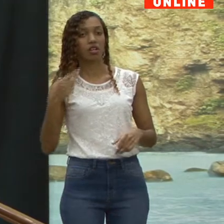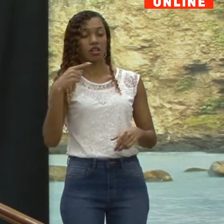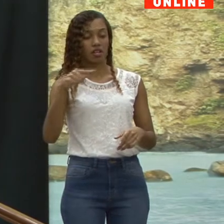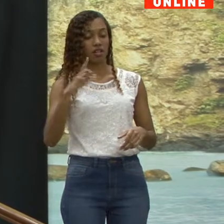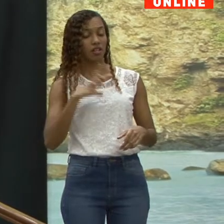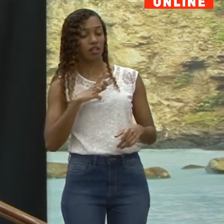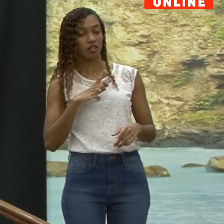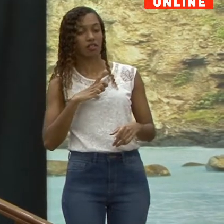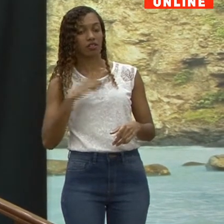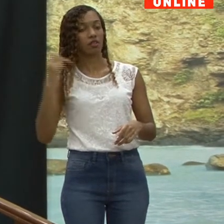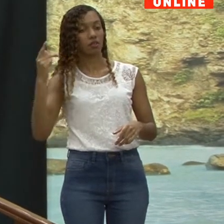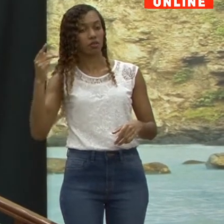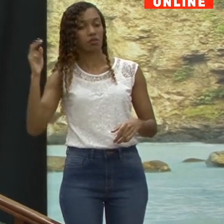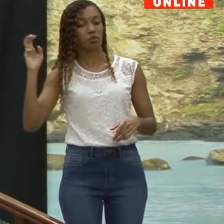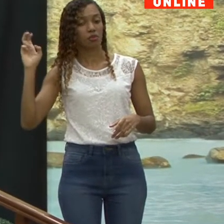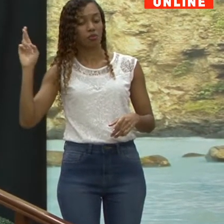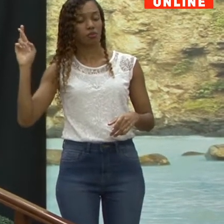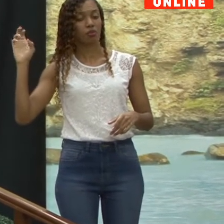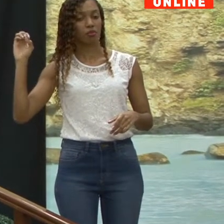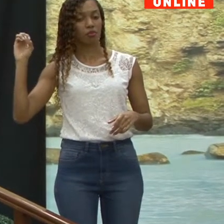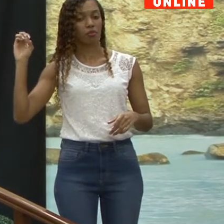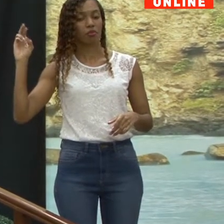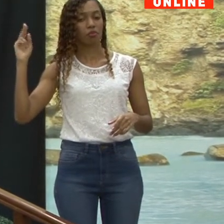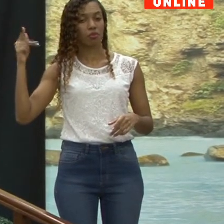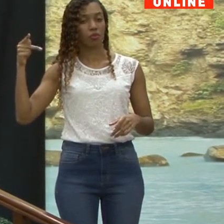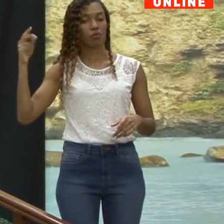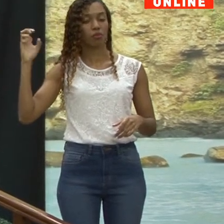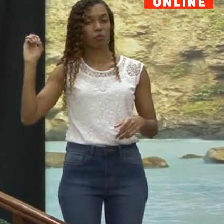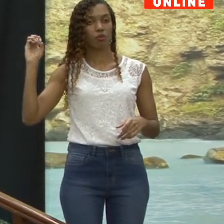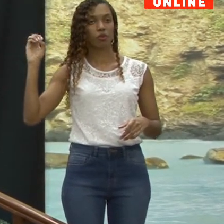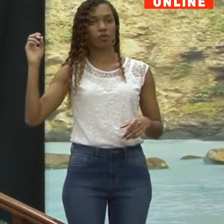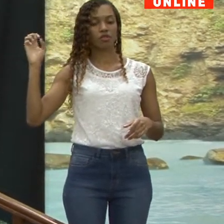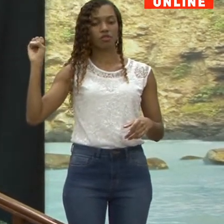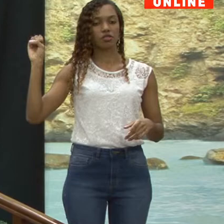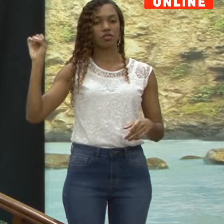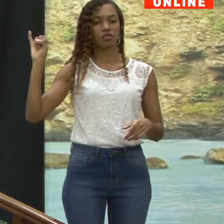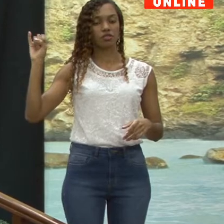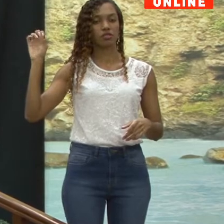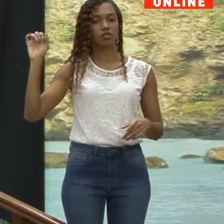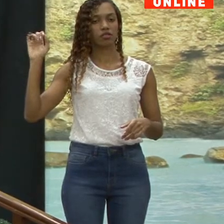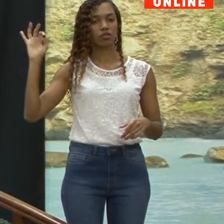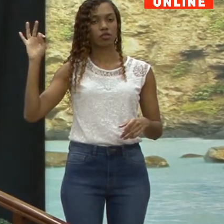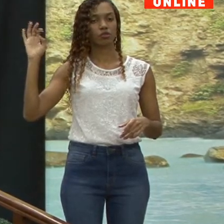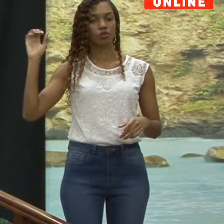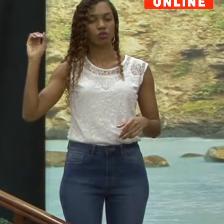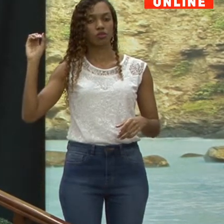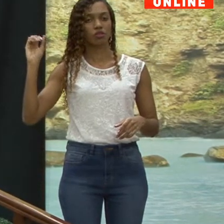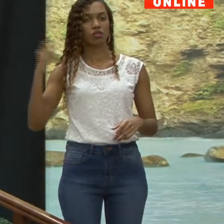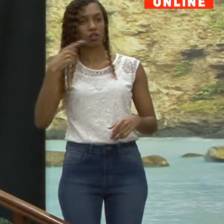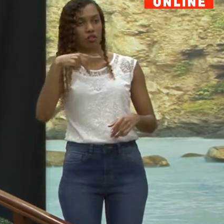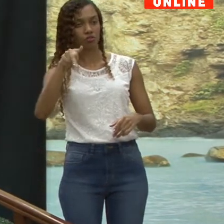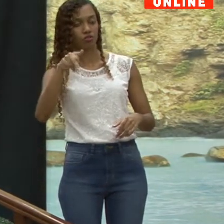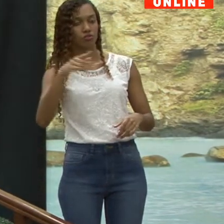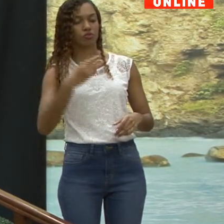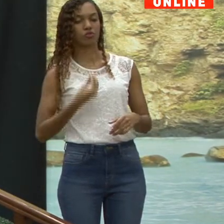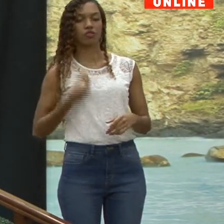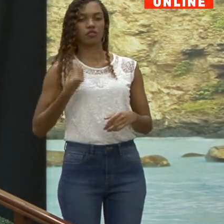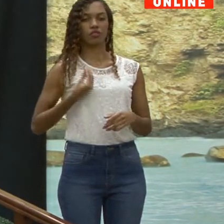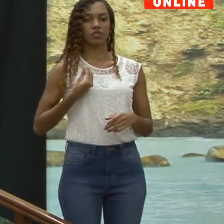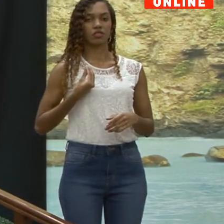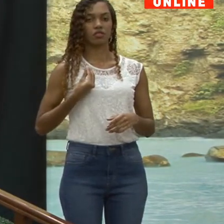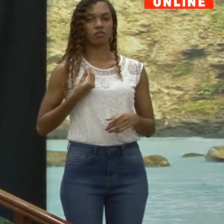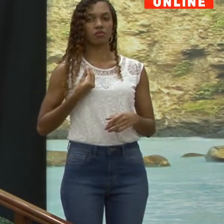permite a provação é porque Deus tem propósito na tua vida. E não é de